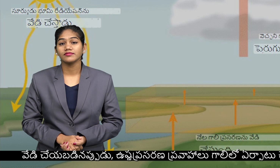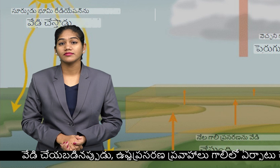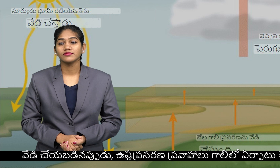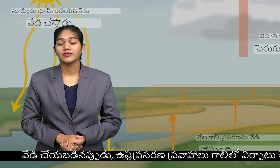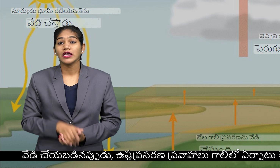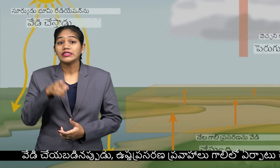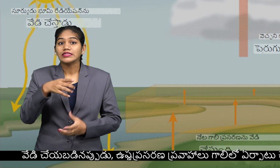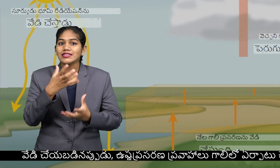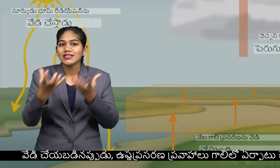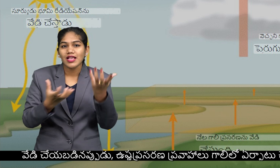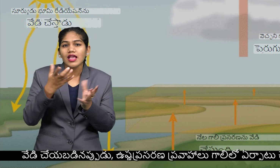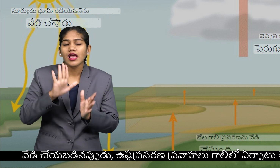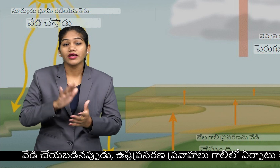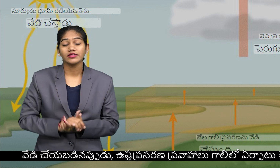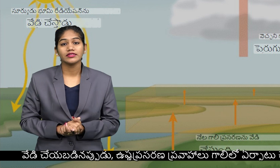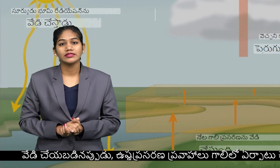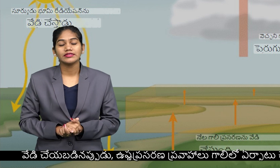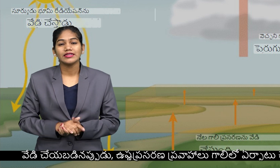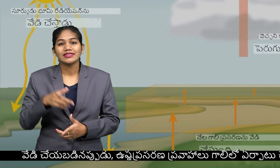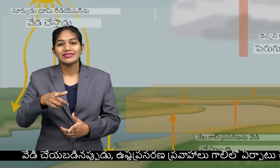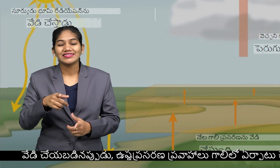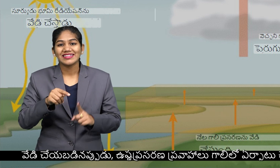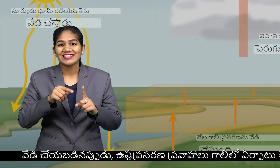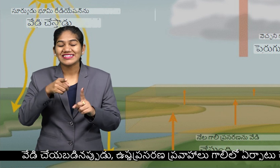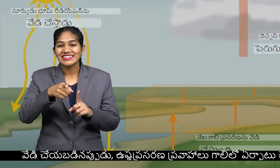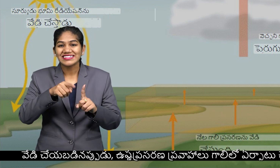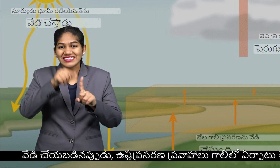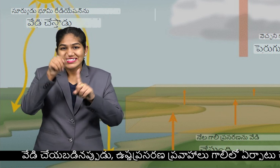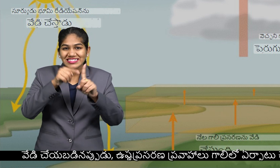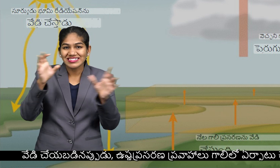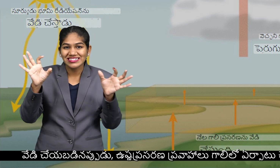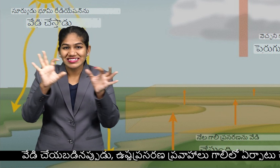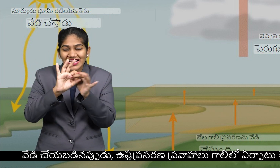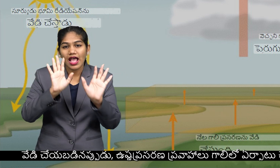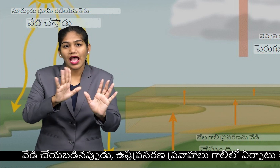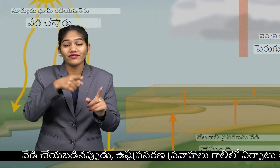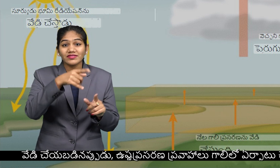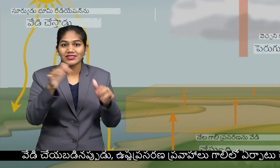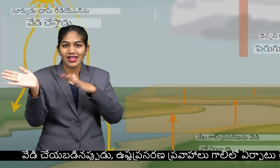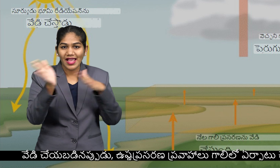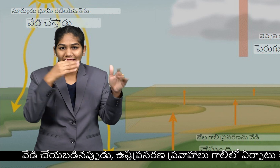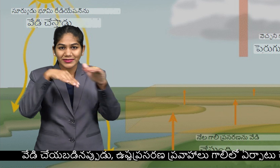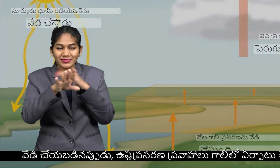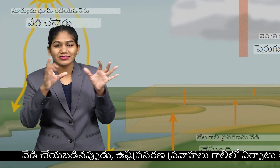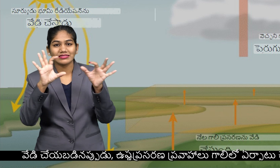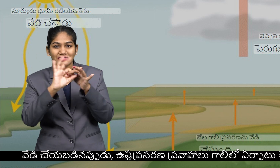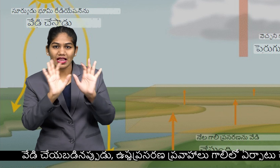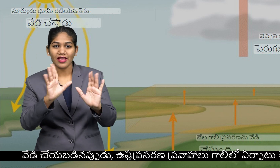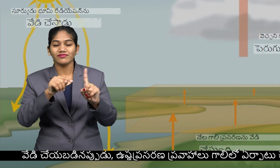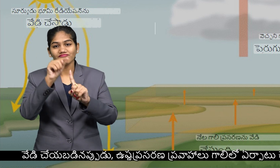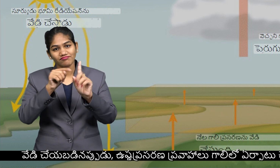వేడి చేయబడినప్పుడు ఉష్ణ ప్రసరణ ప్రవాహాలు గాలిలో ఏర్పాటు చేయబడతాయి.